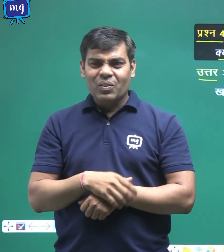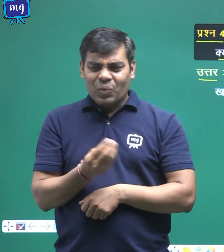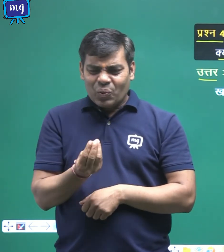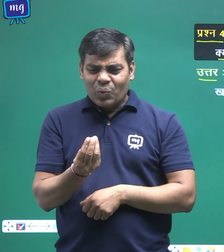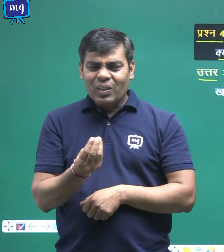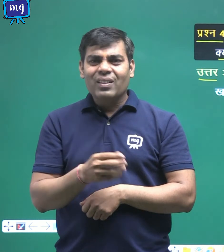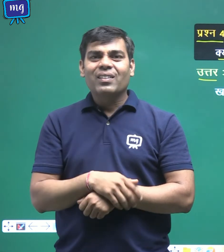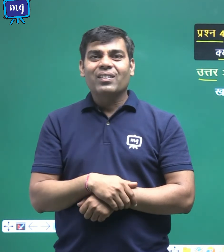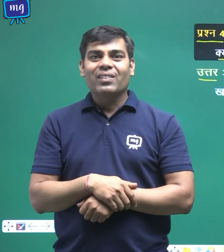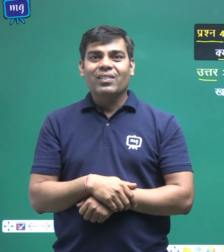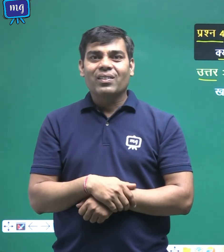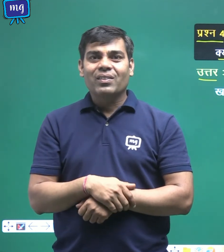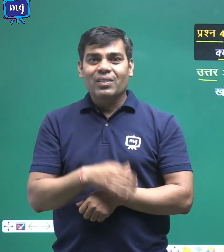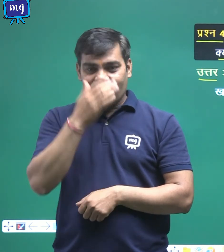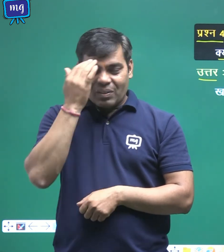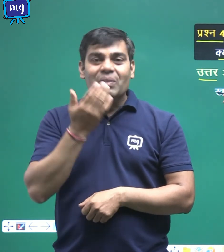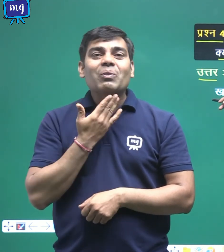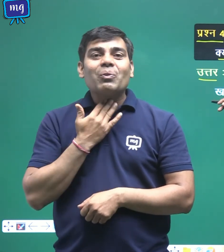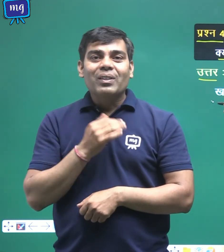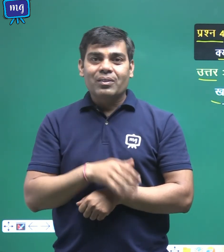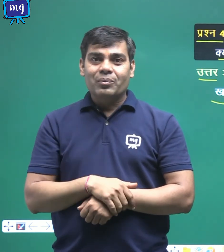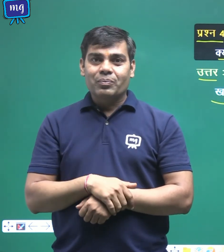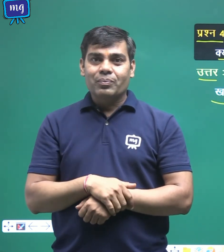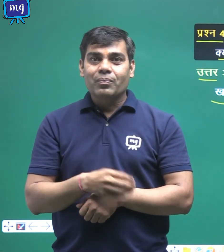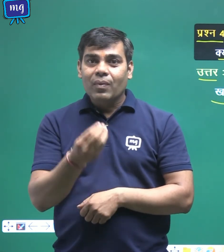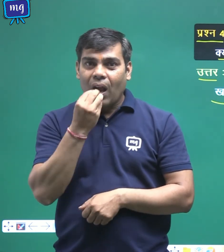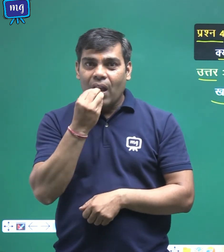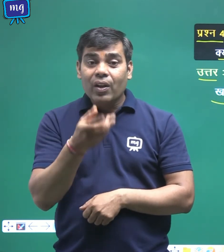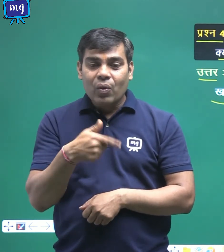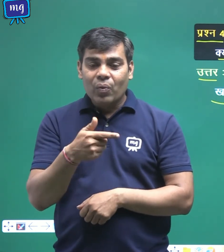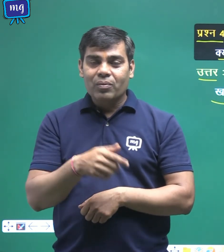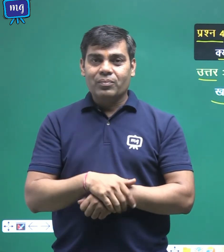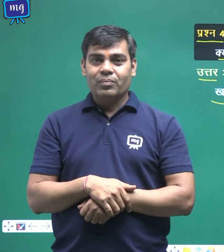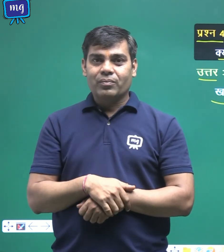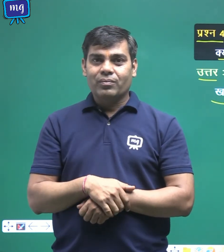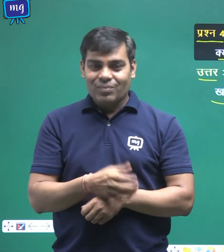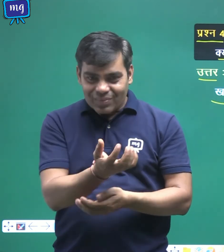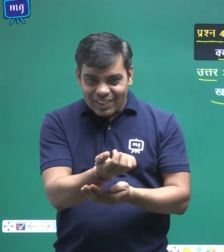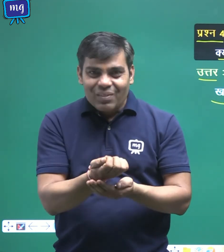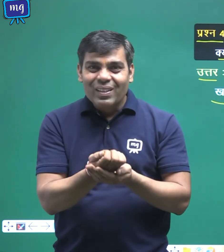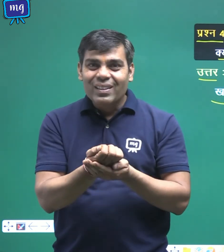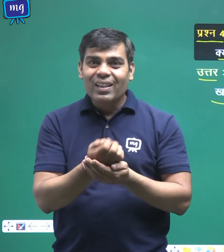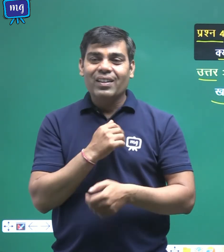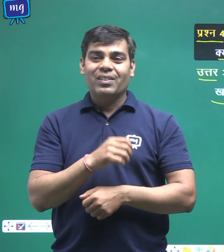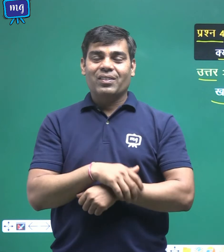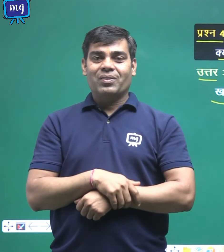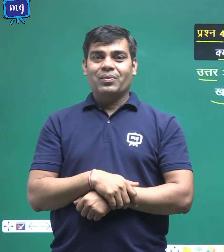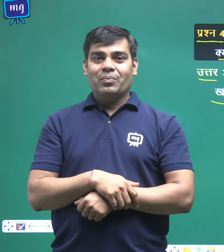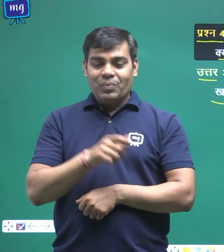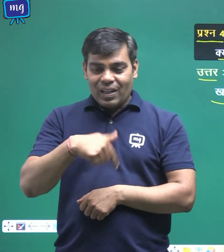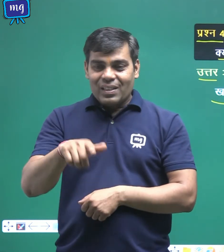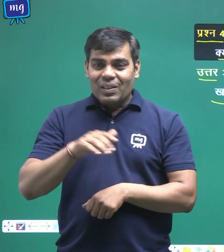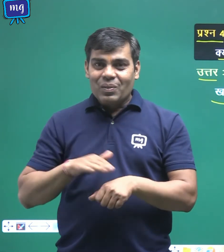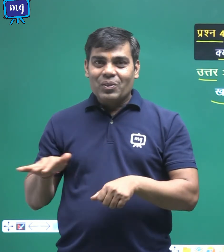थोड़ा गुड़ खाने को मिल जाए। आगे